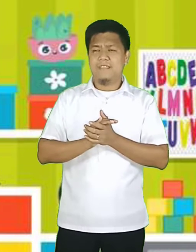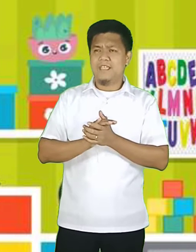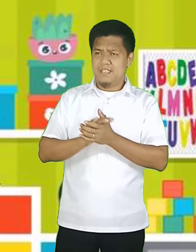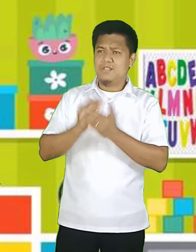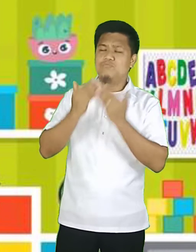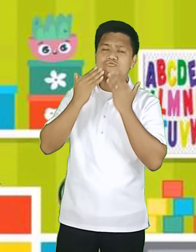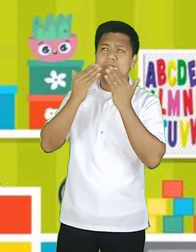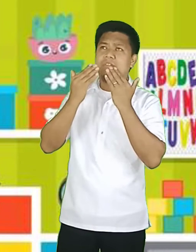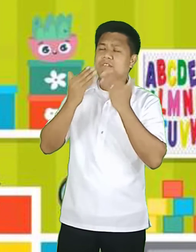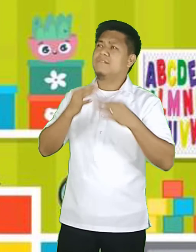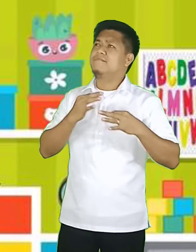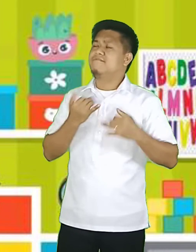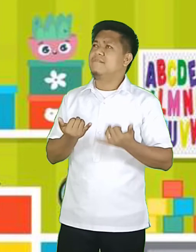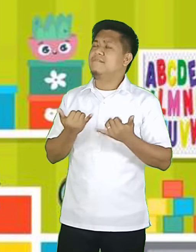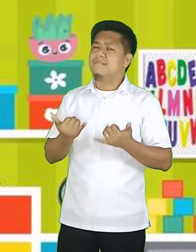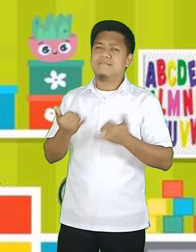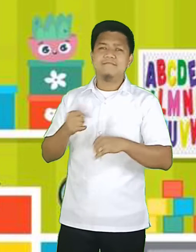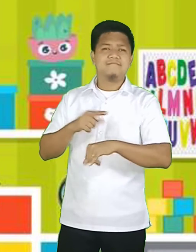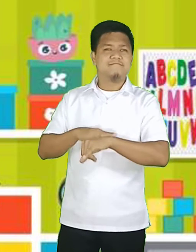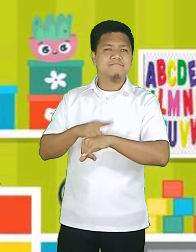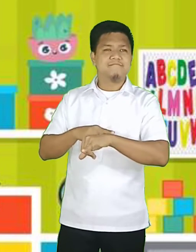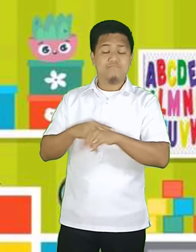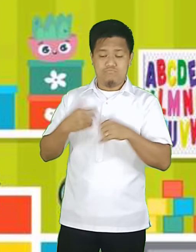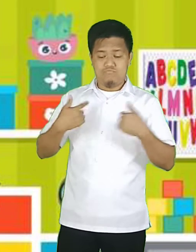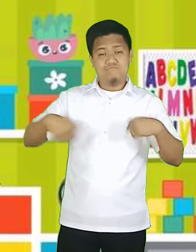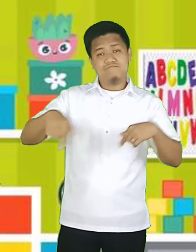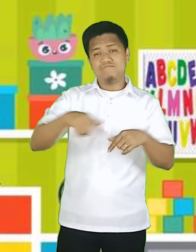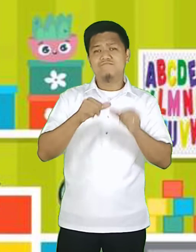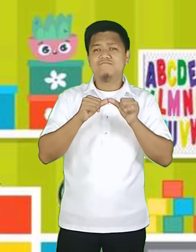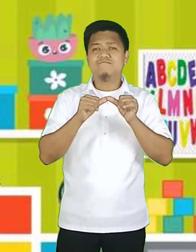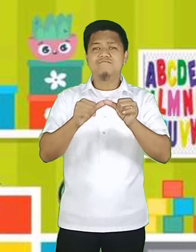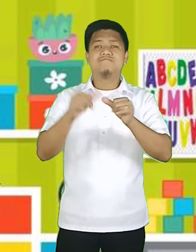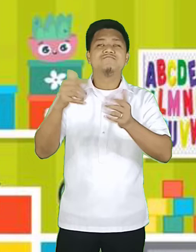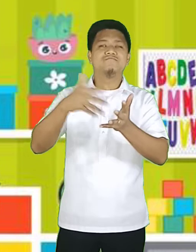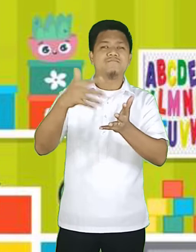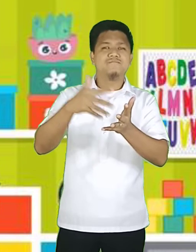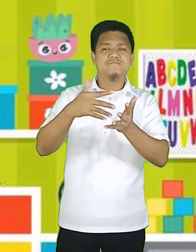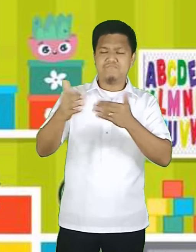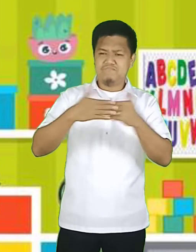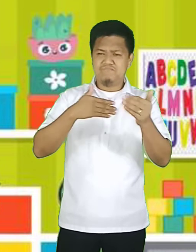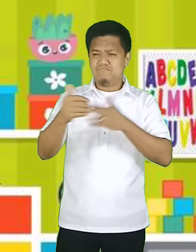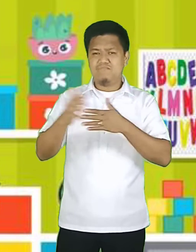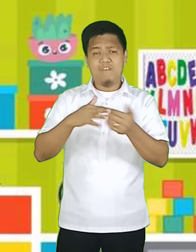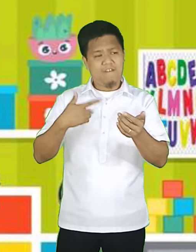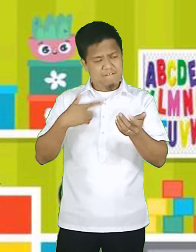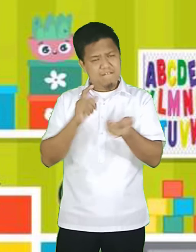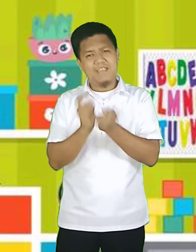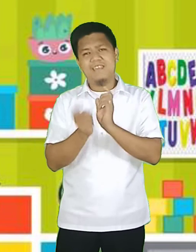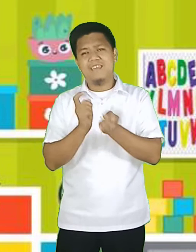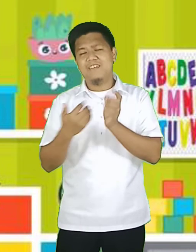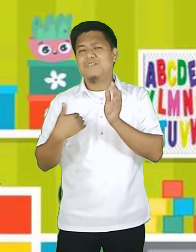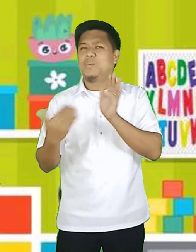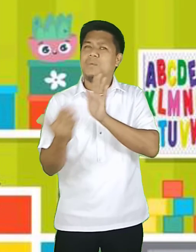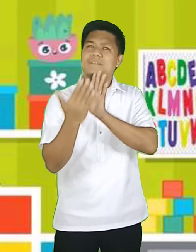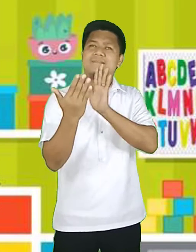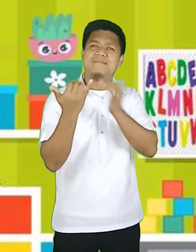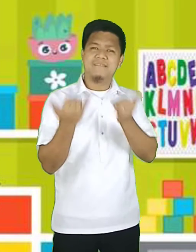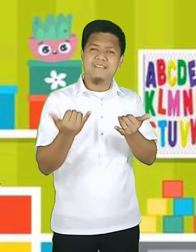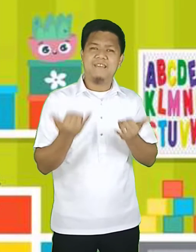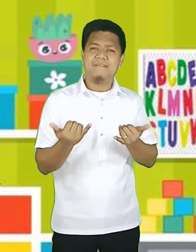Salamat sa pagkakataong maipatuloy namin ang aming pag-aaral sa kabila ng mga pagbabagong dulot ng kinakaharap naming pandemya.